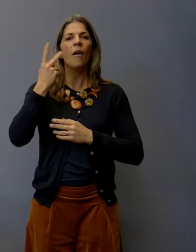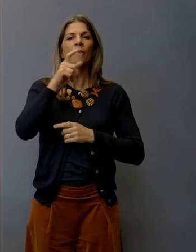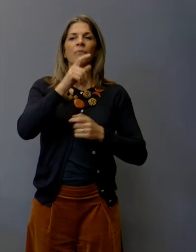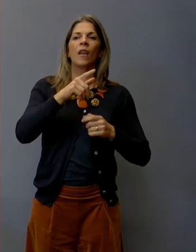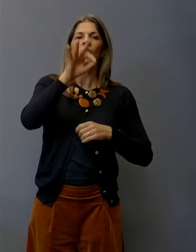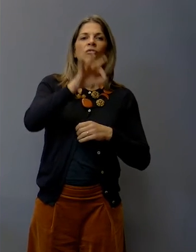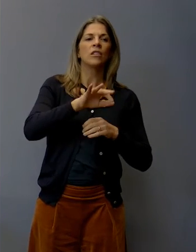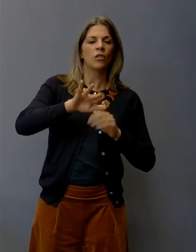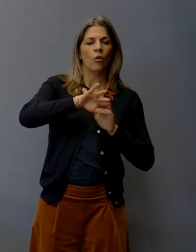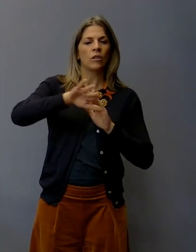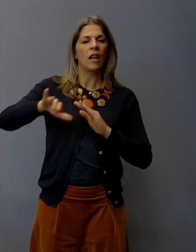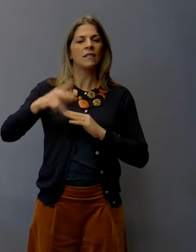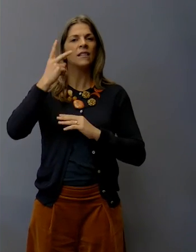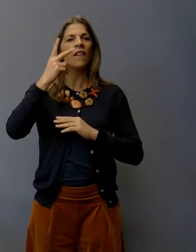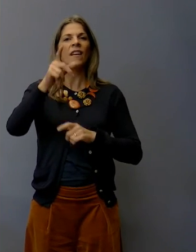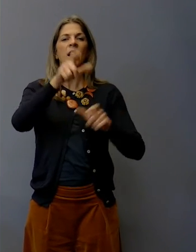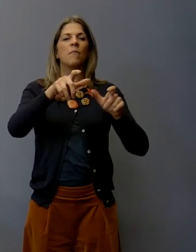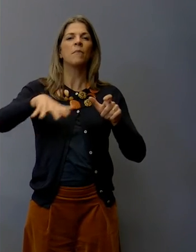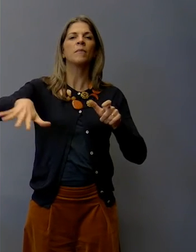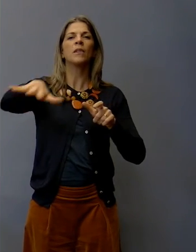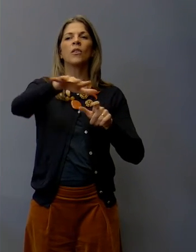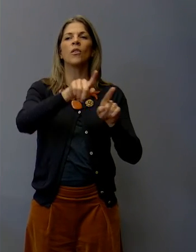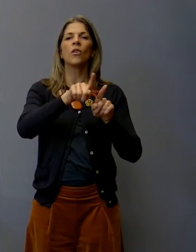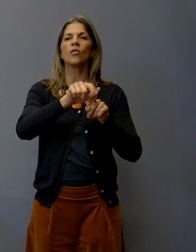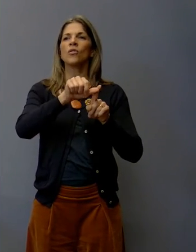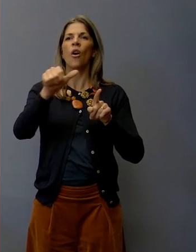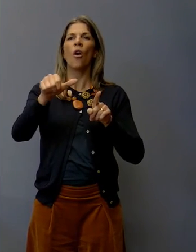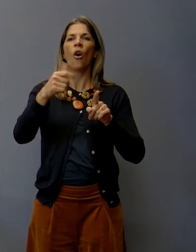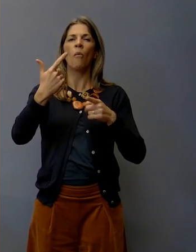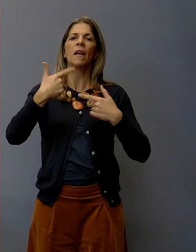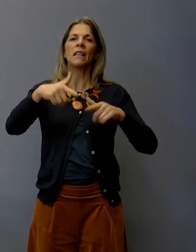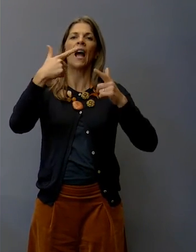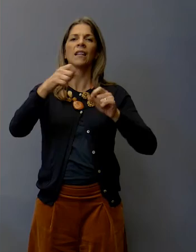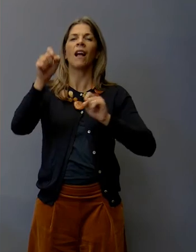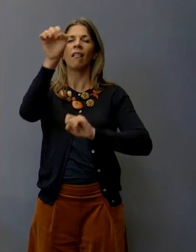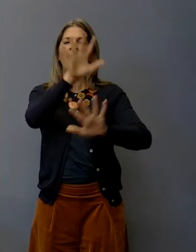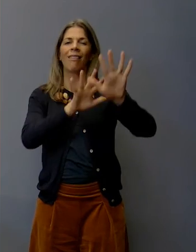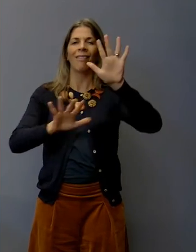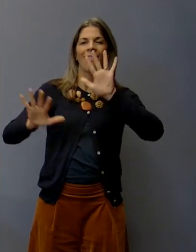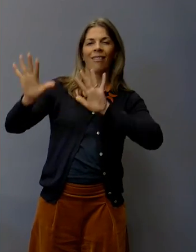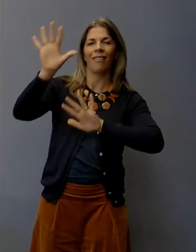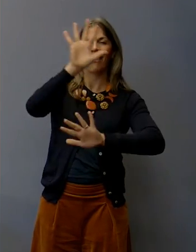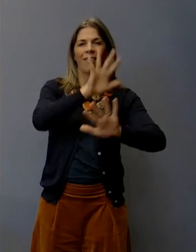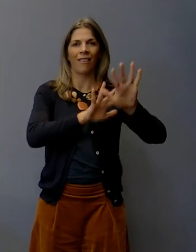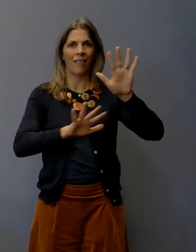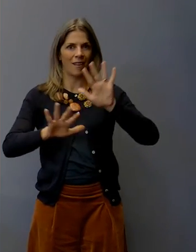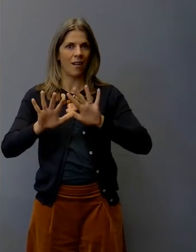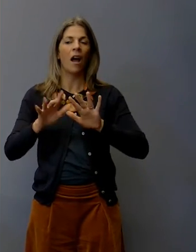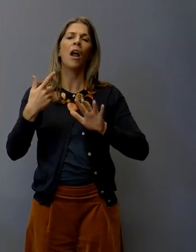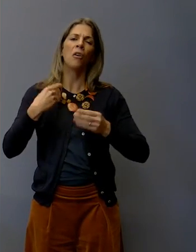il preferisce a essere spacciatori di illusioni e quindi si favoriscono degli slogan che tanto tengono